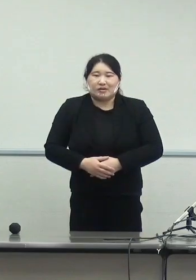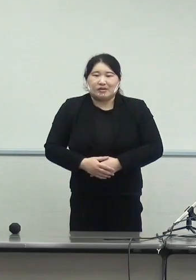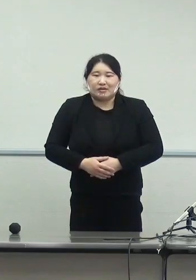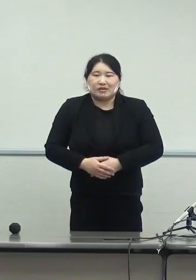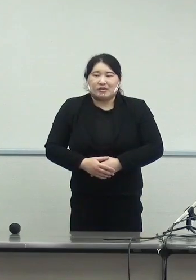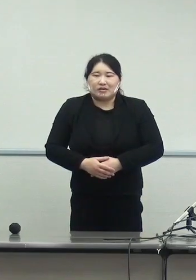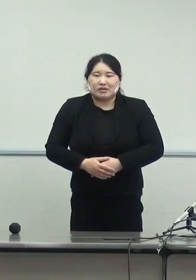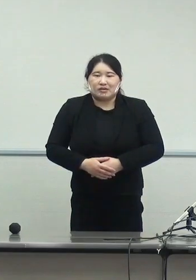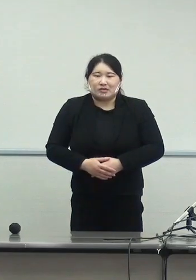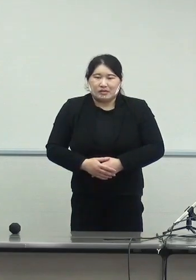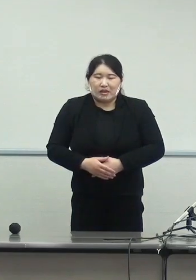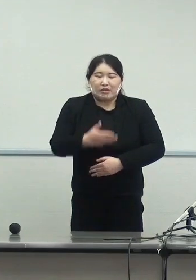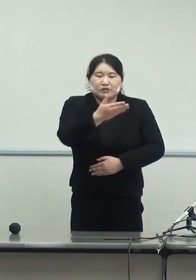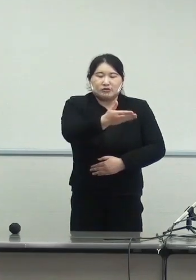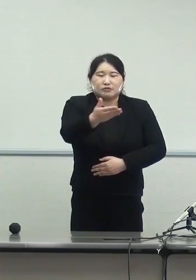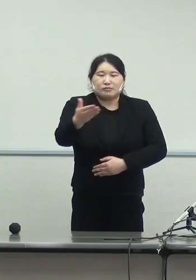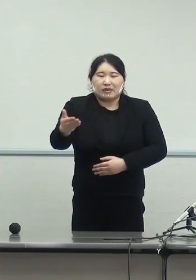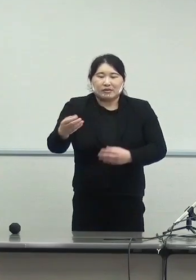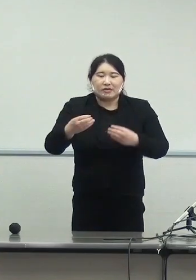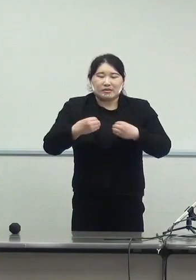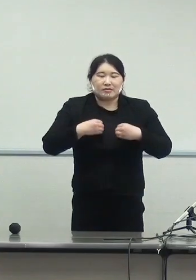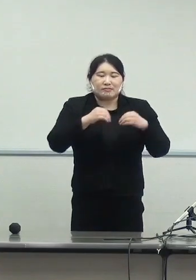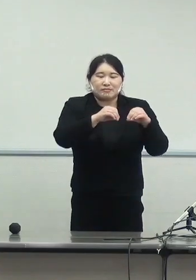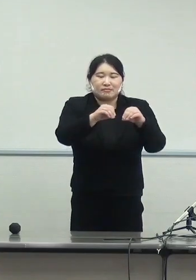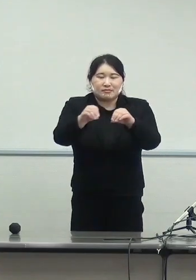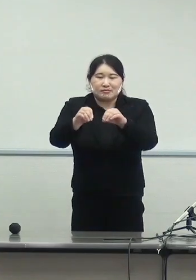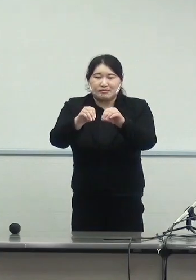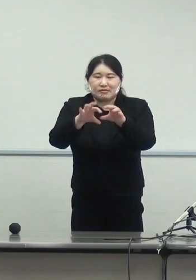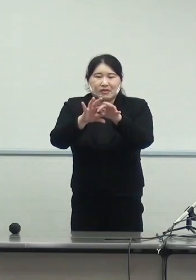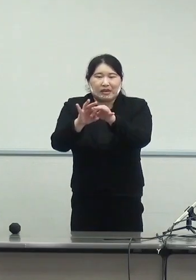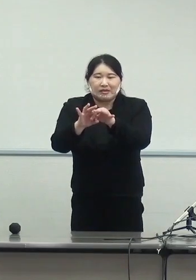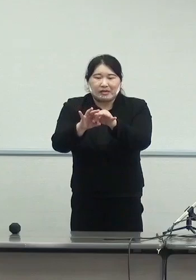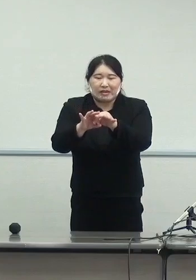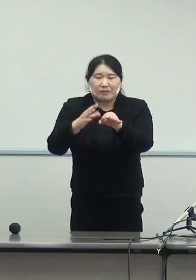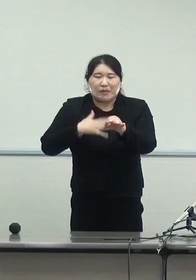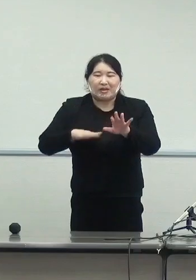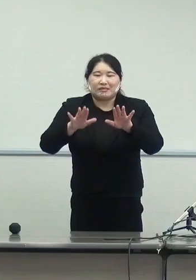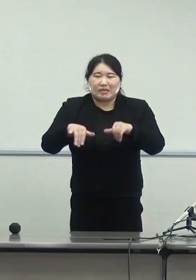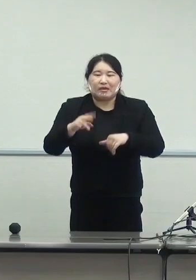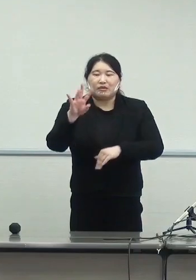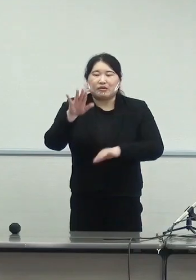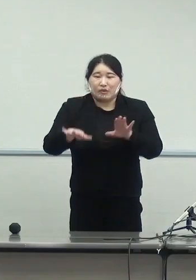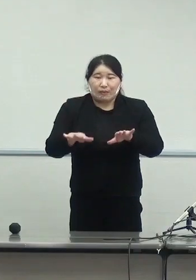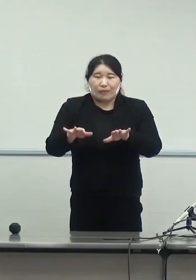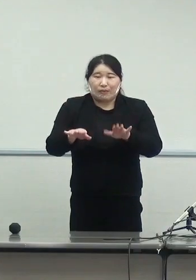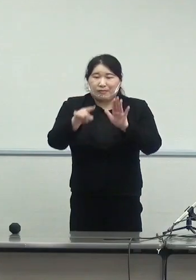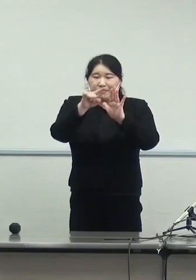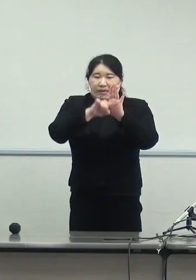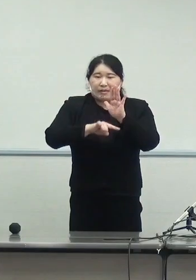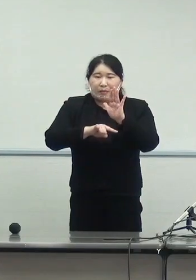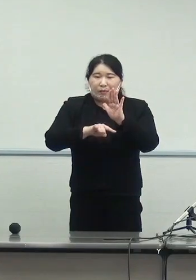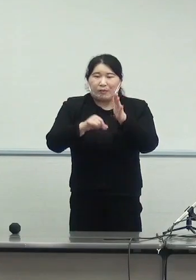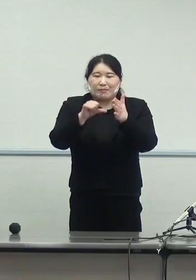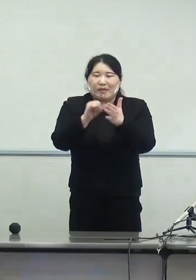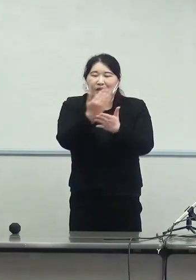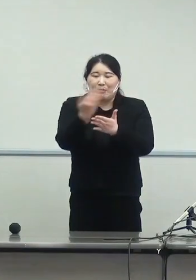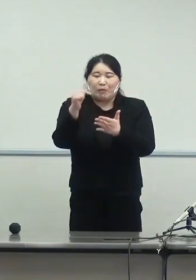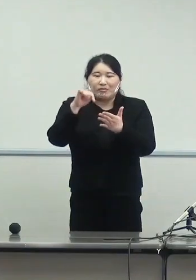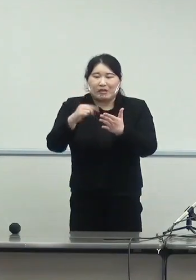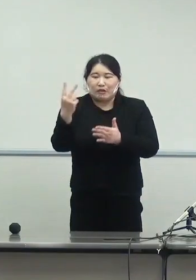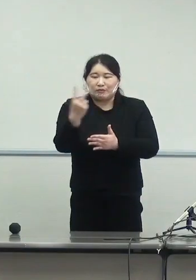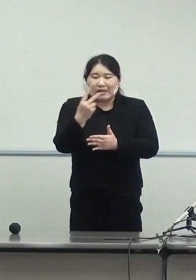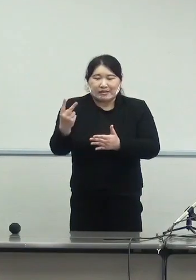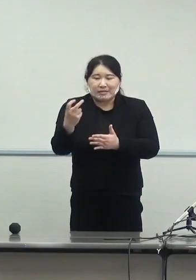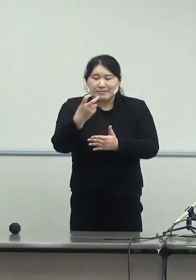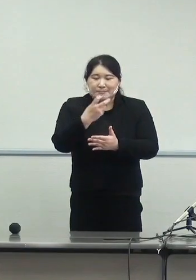その方から順番に単独事例を拾っていたときにつながりができて、今日お二方その名簿の中から見つけることができて発表させ